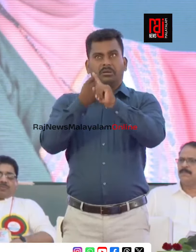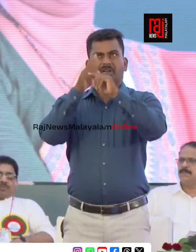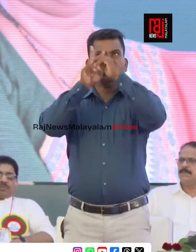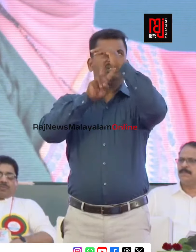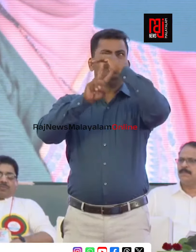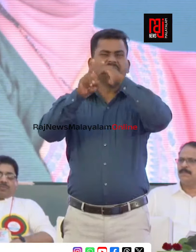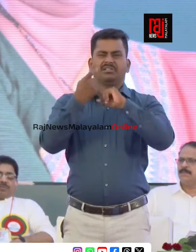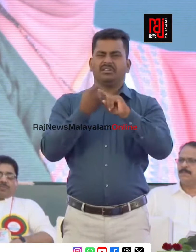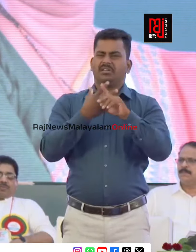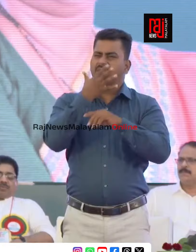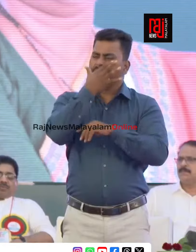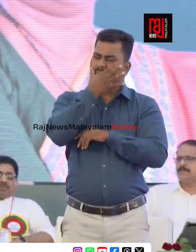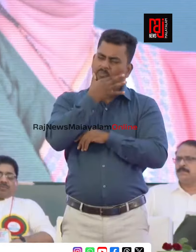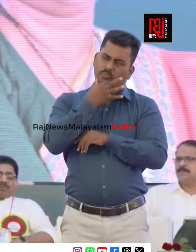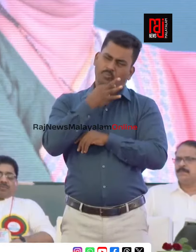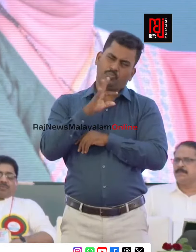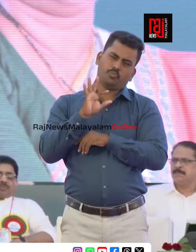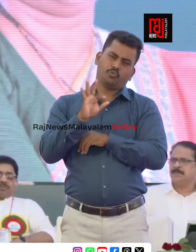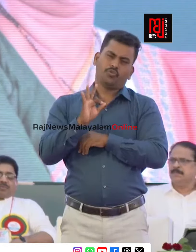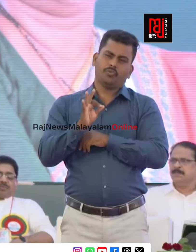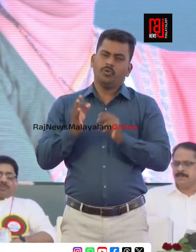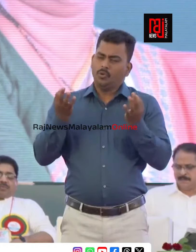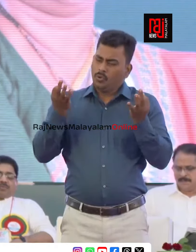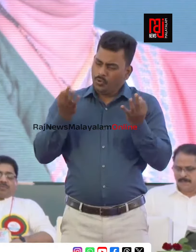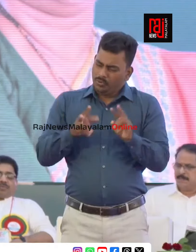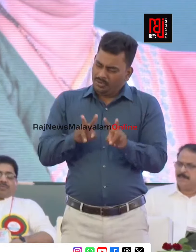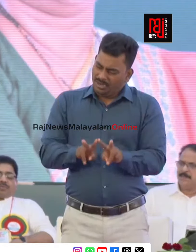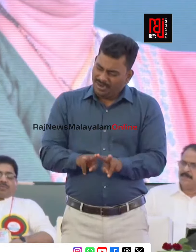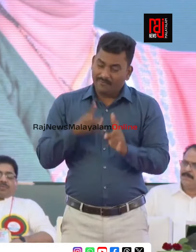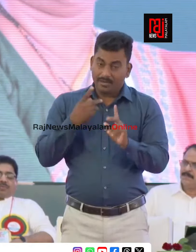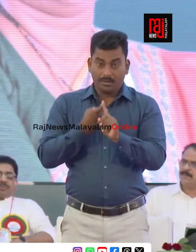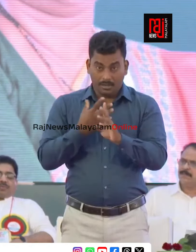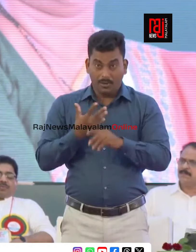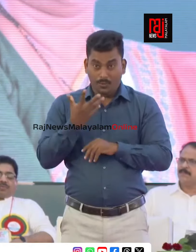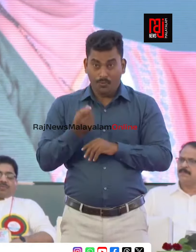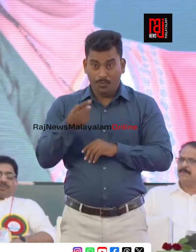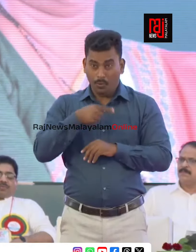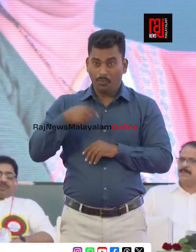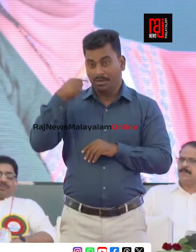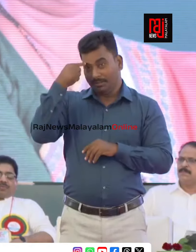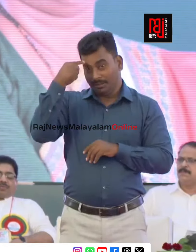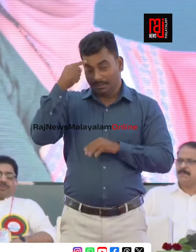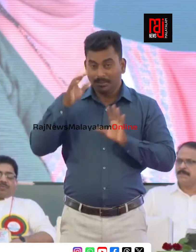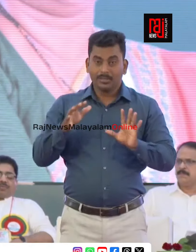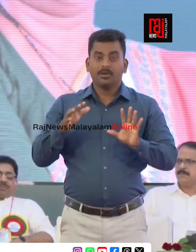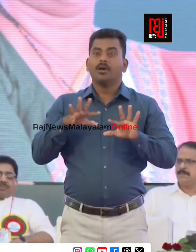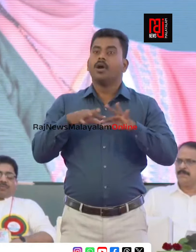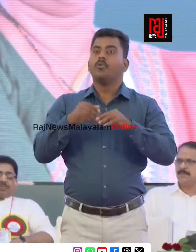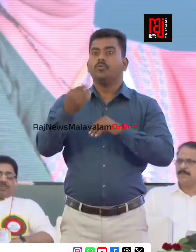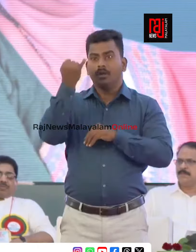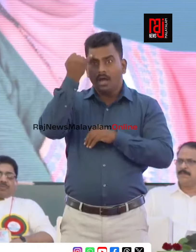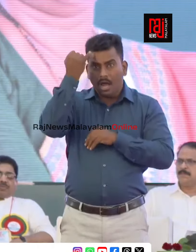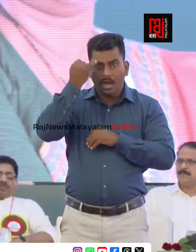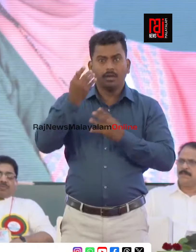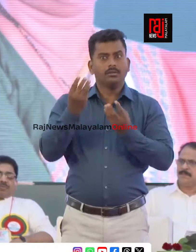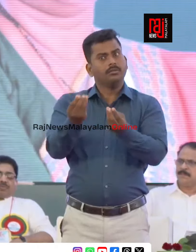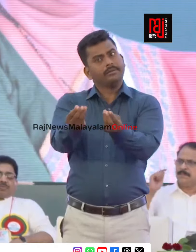നവകേരളത്തിന്റെ നിർമ്മിതിക്ക് അതിന് സഹായകമായ ചിന്തകളും